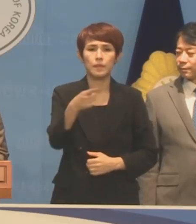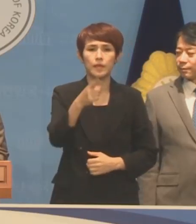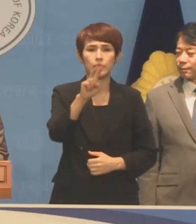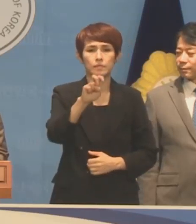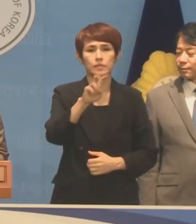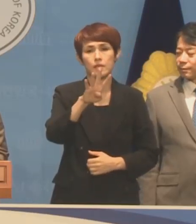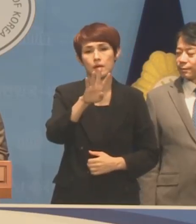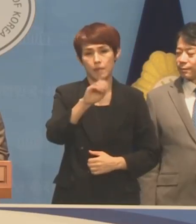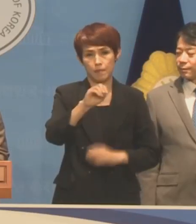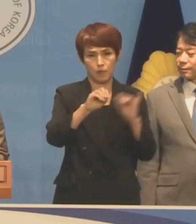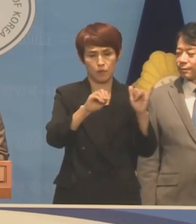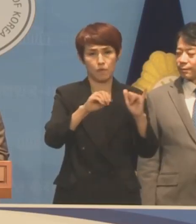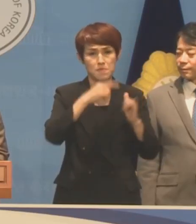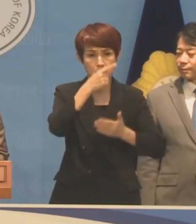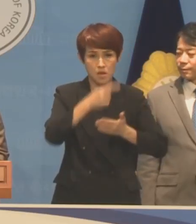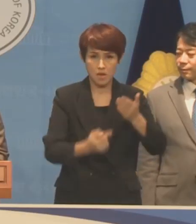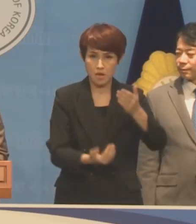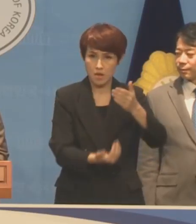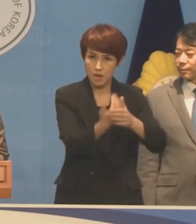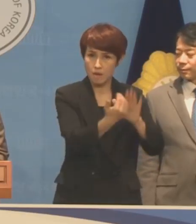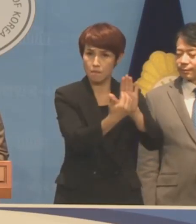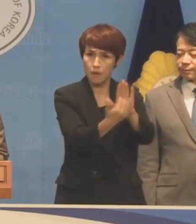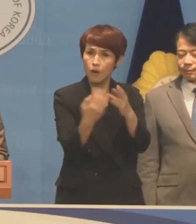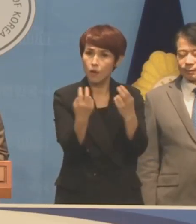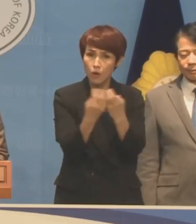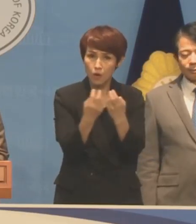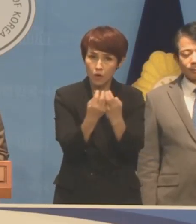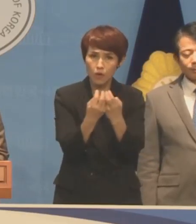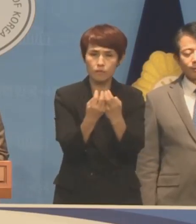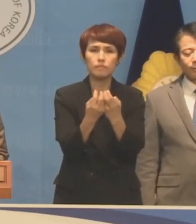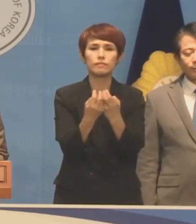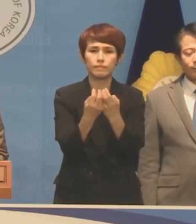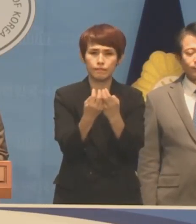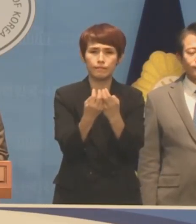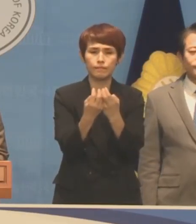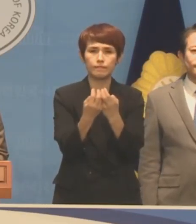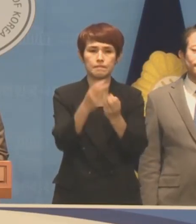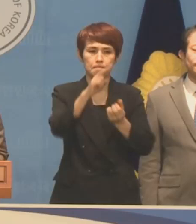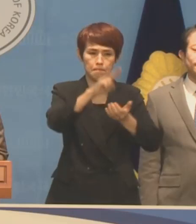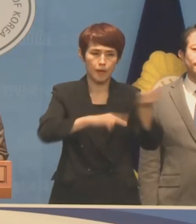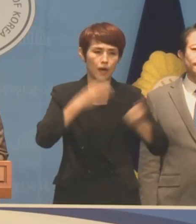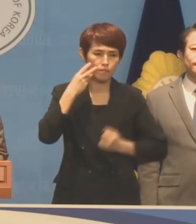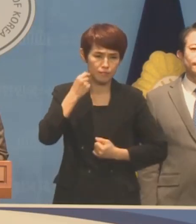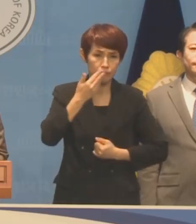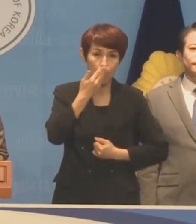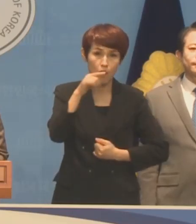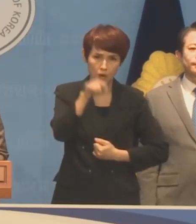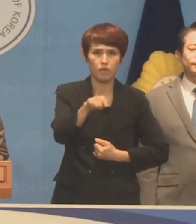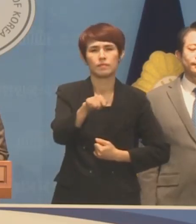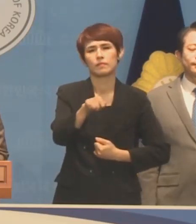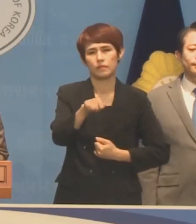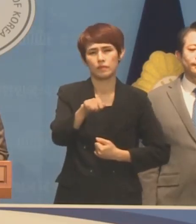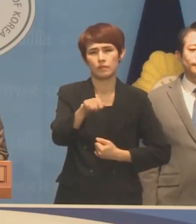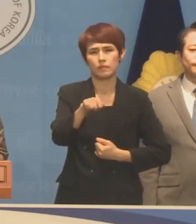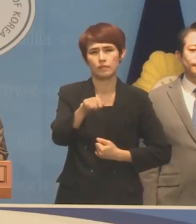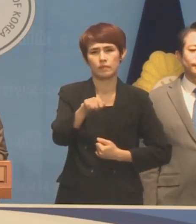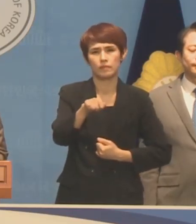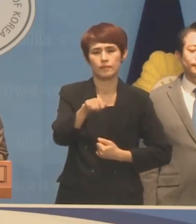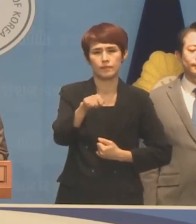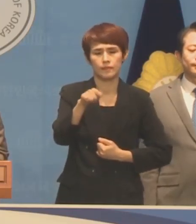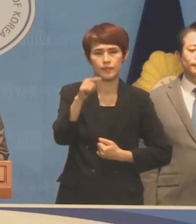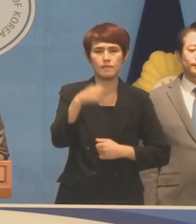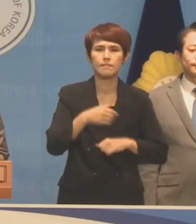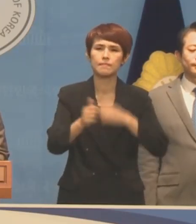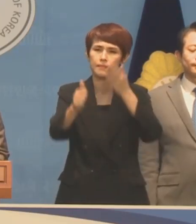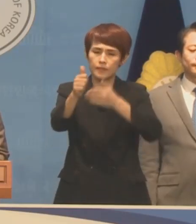124만의 피해가 발생하지 않는 길은 원만한 매각 절차를 추진하는 것임을 다시 한번